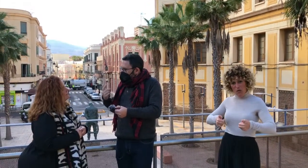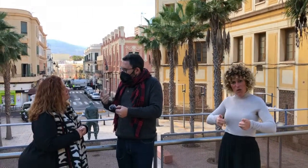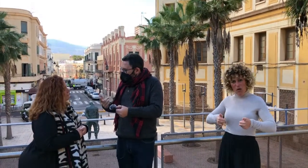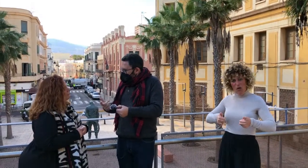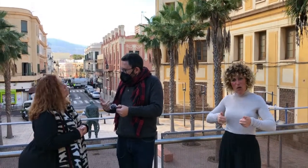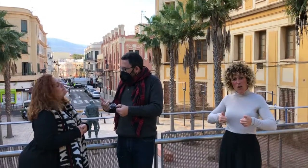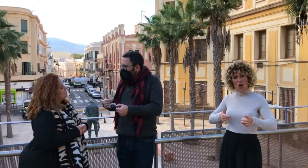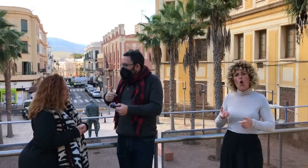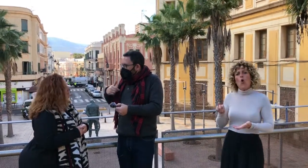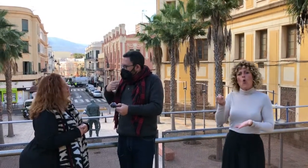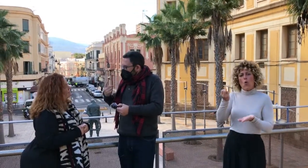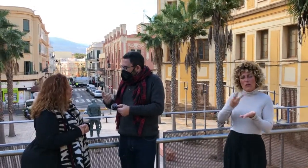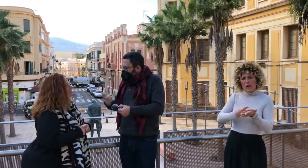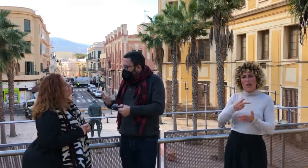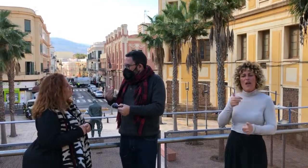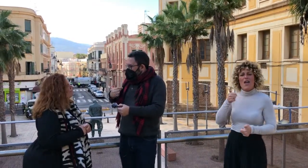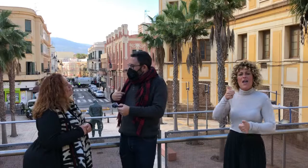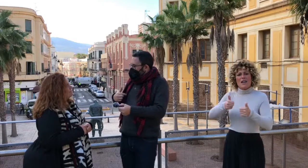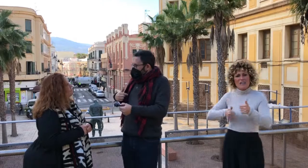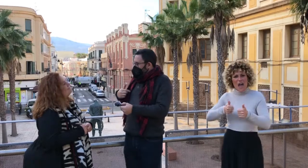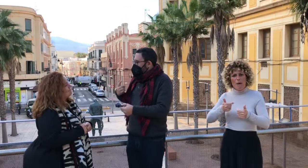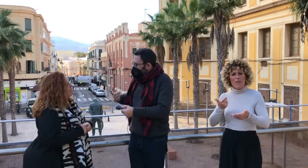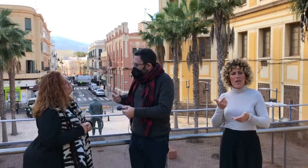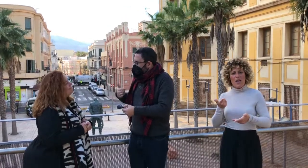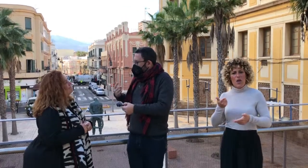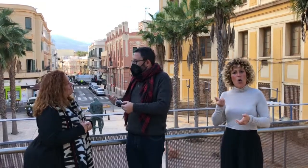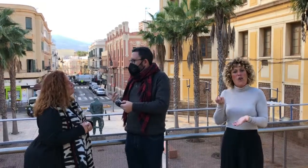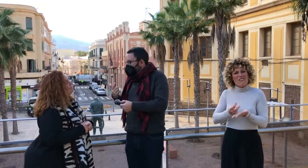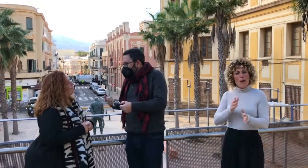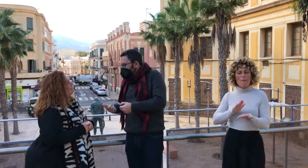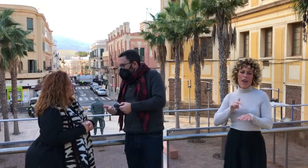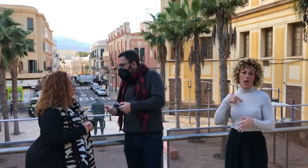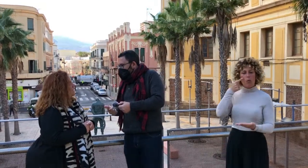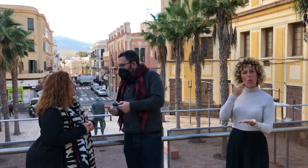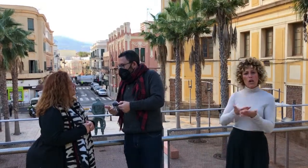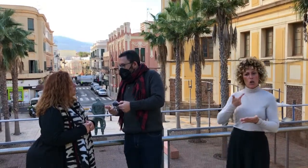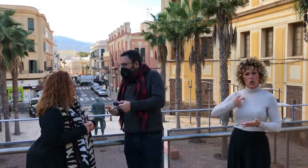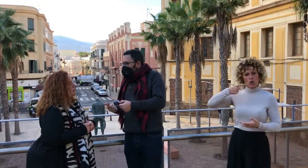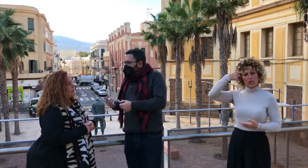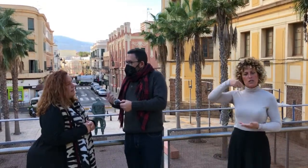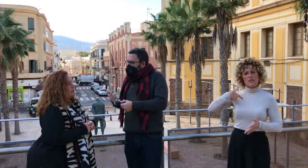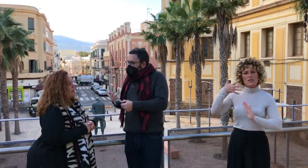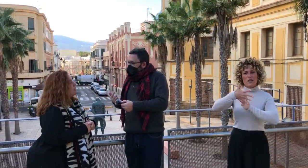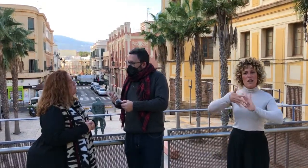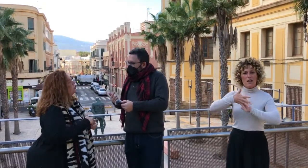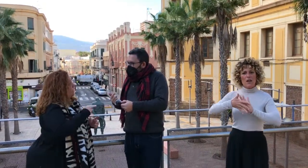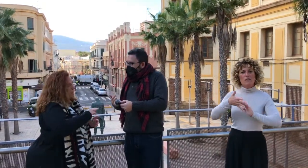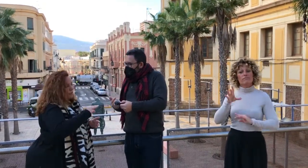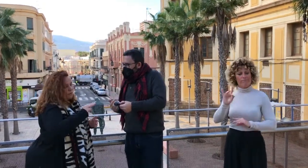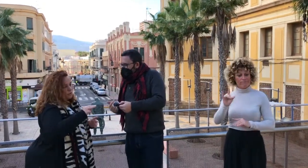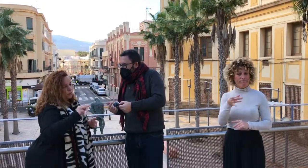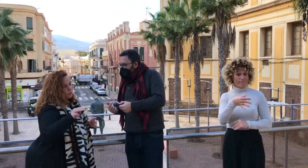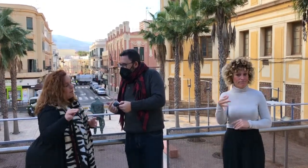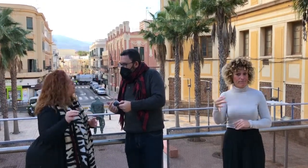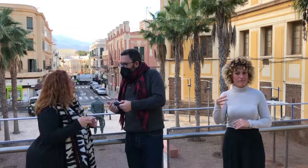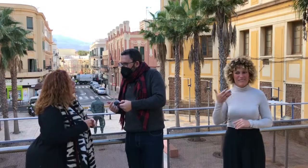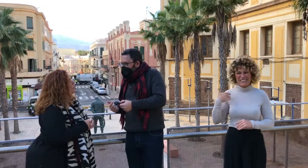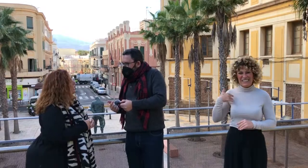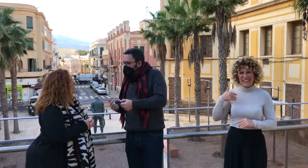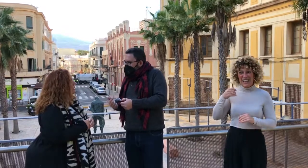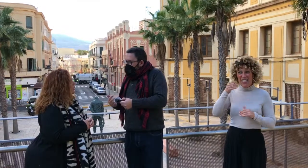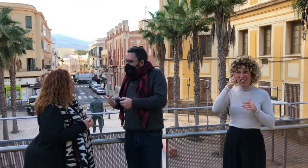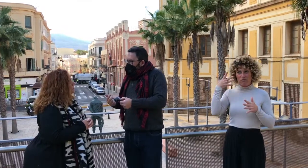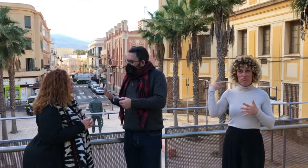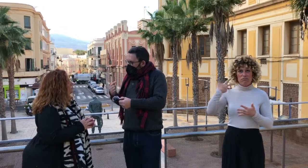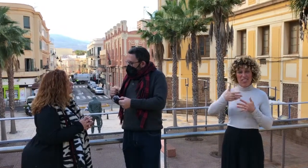que pasar otra vez otras pruebas para demostrar que sabes interpretar signos. Así, durante 10 años, 3 años consecutivamente,